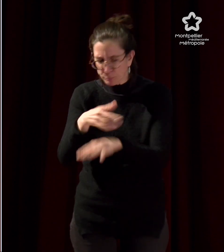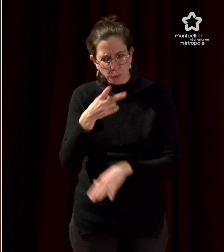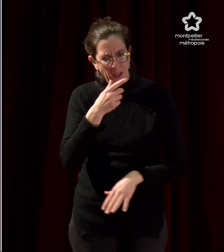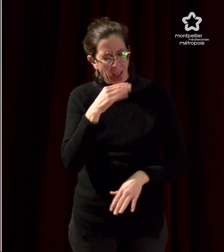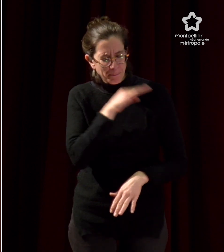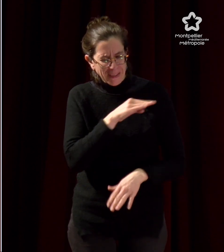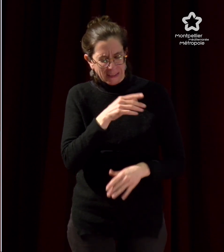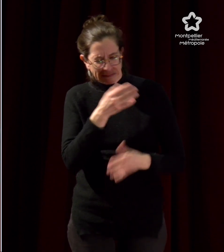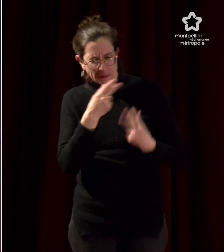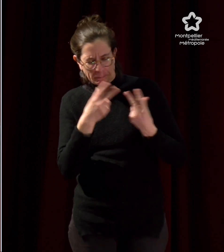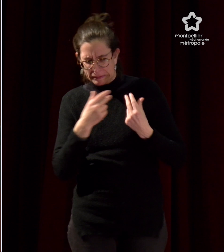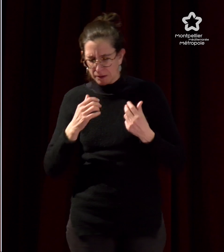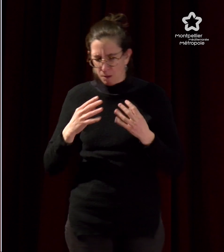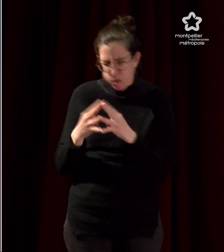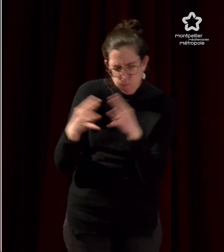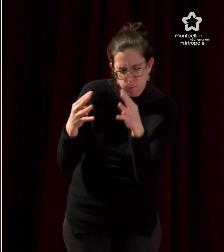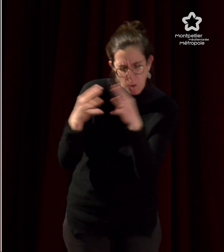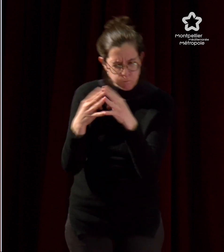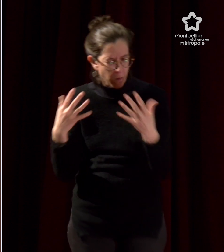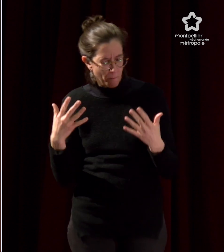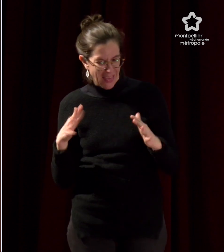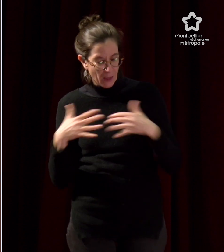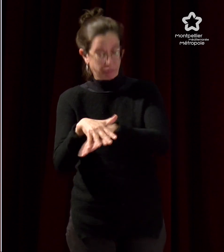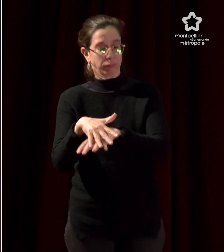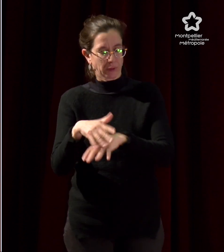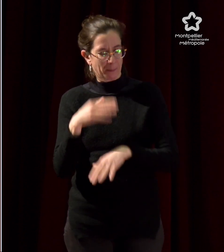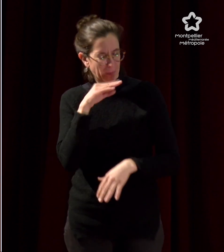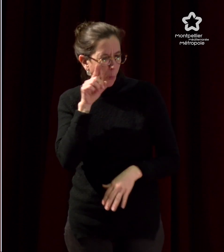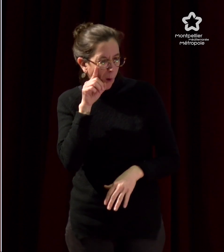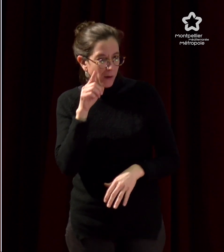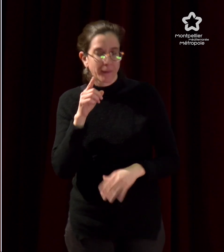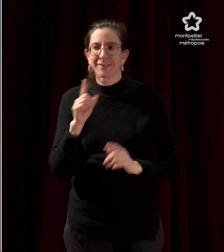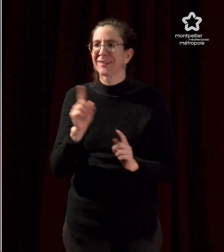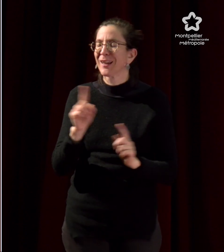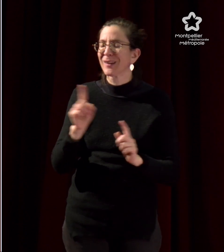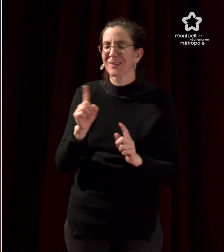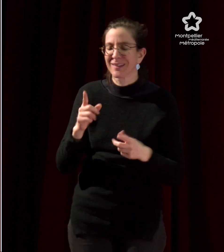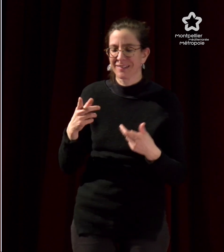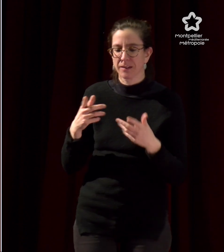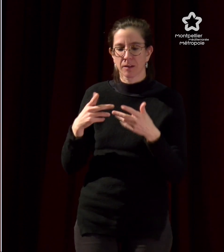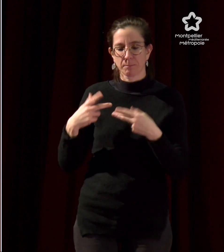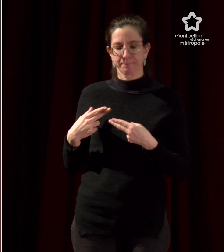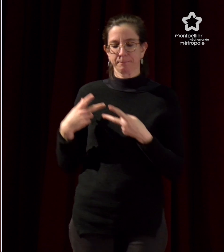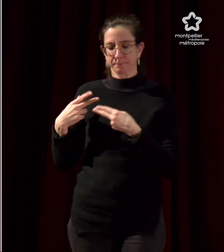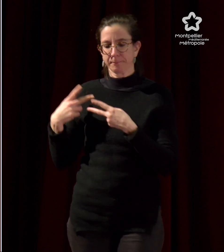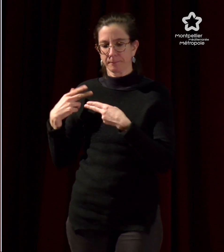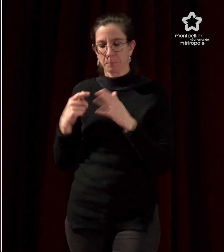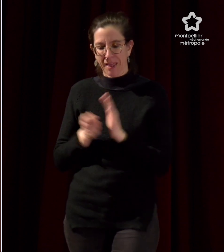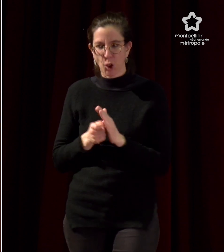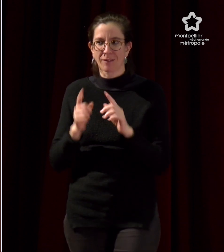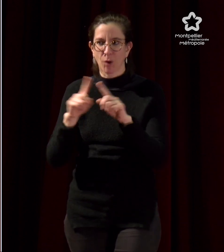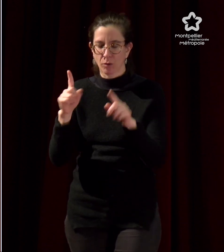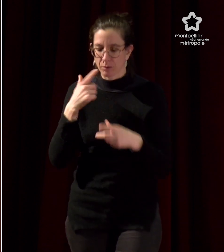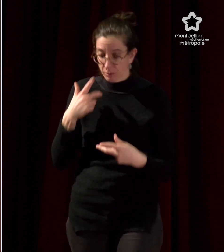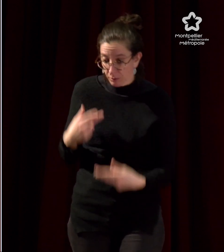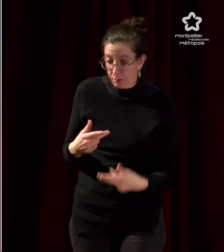C'est mal passé, non ? Alors c'est plus rapide que le néolithique, mais ça prend quand même, selon les zones d'Europe,